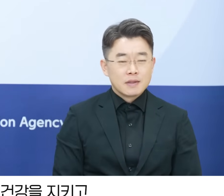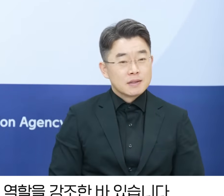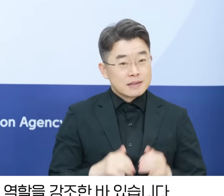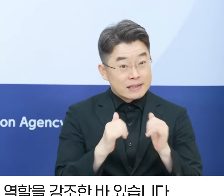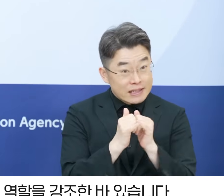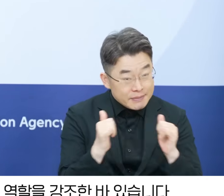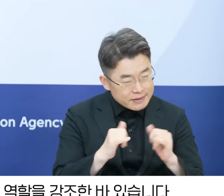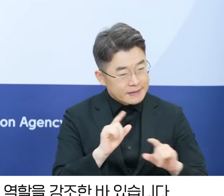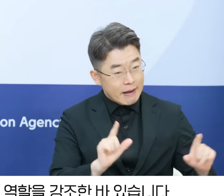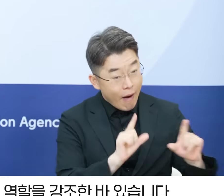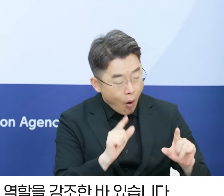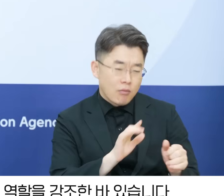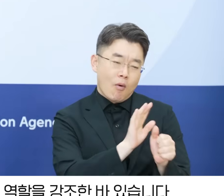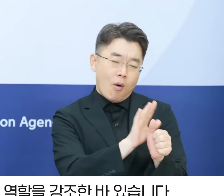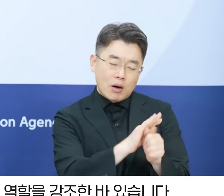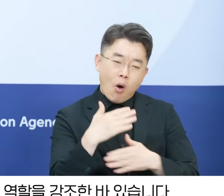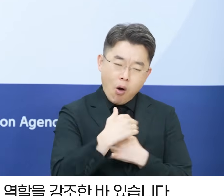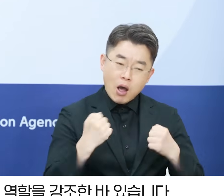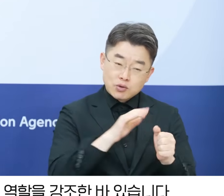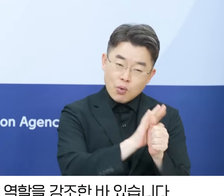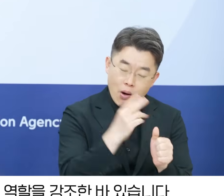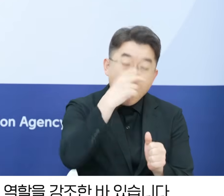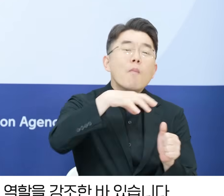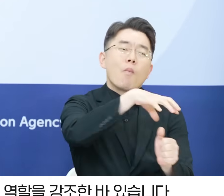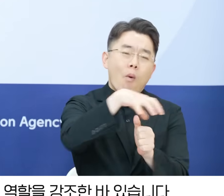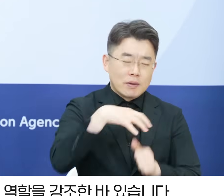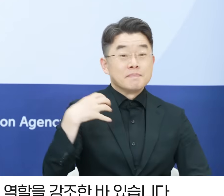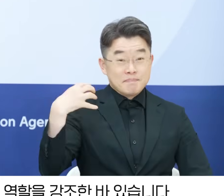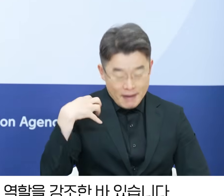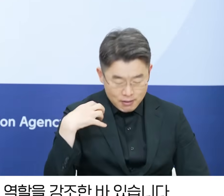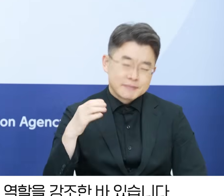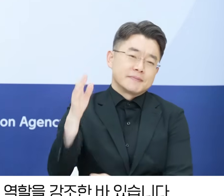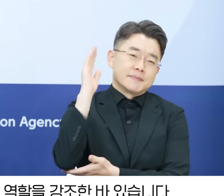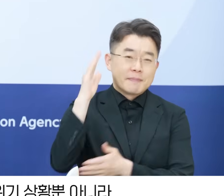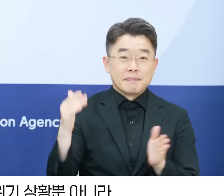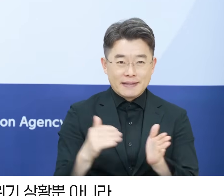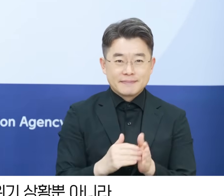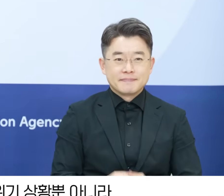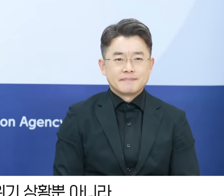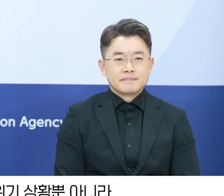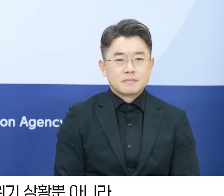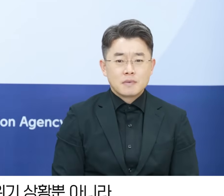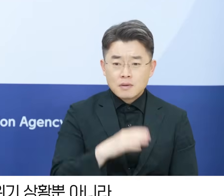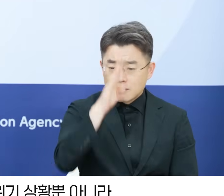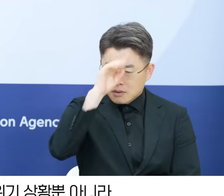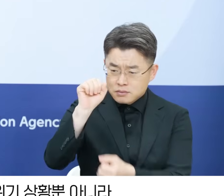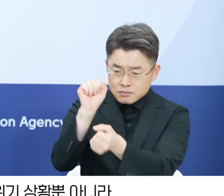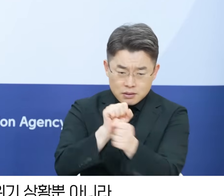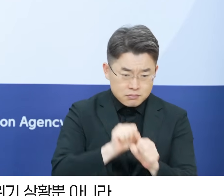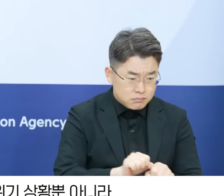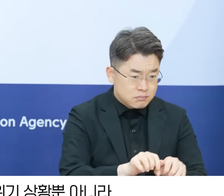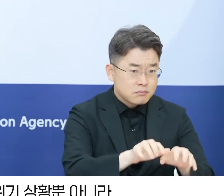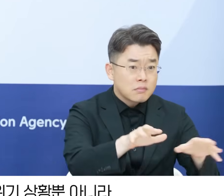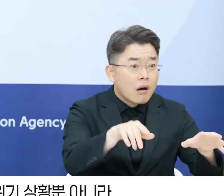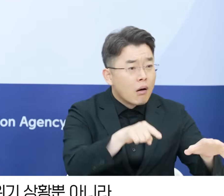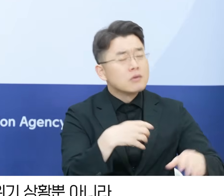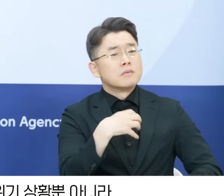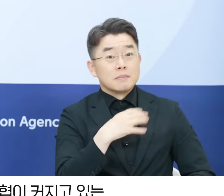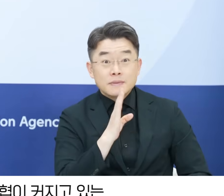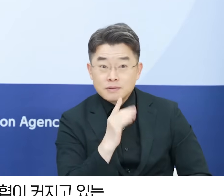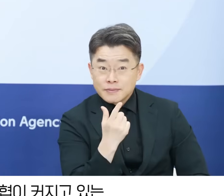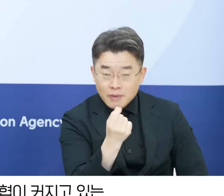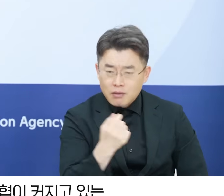지키고 국민과 함께하는 기관으로서의 역할을 강조한 바 있습니다. 감염병 유행과 같은 위기 상황뿐